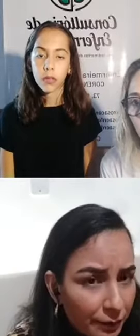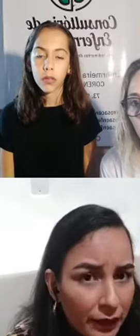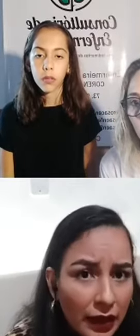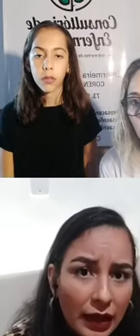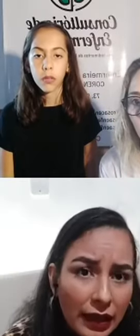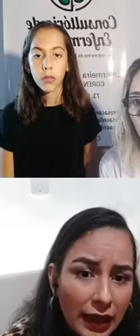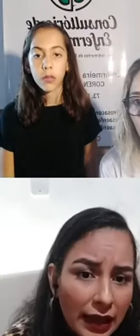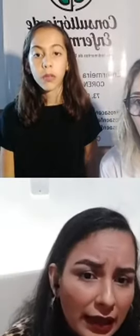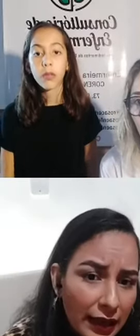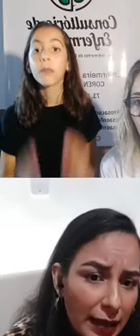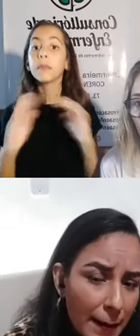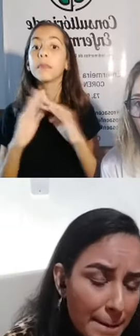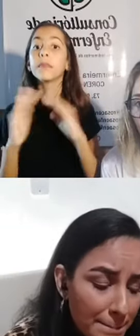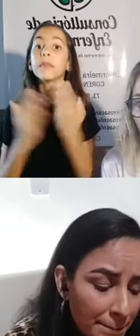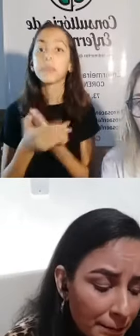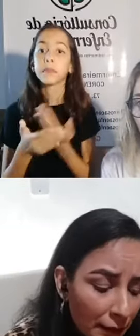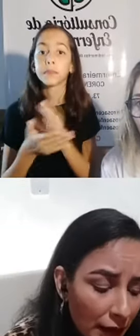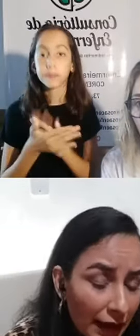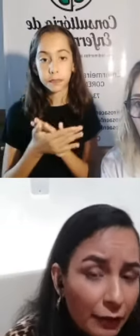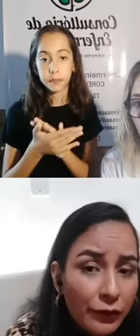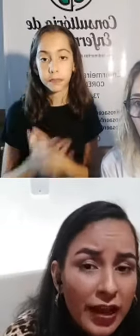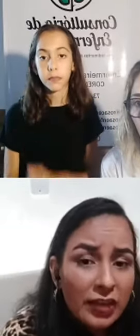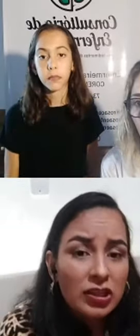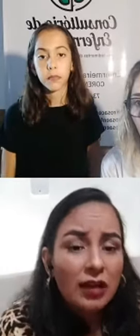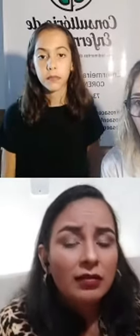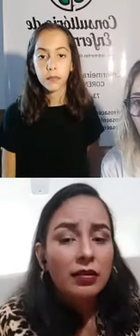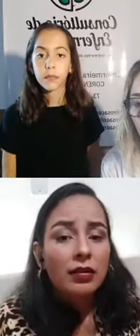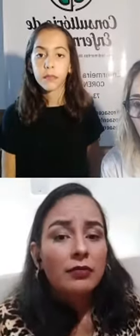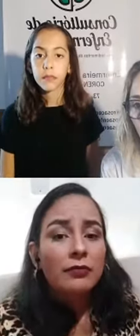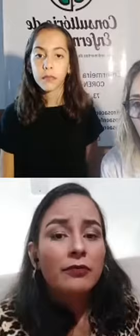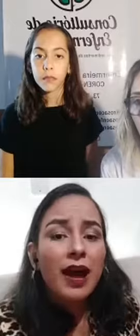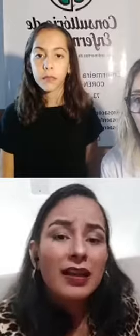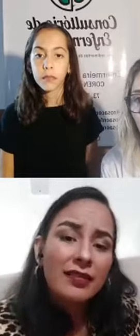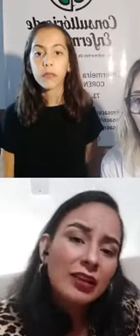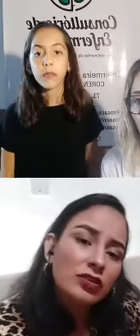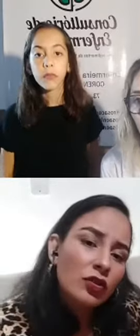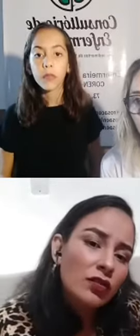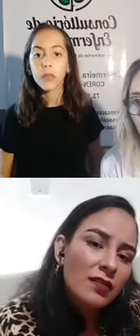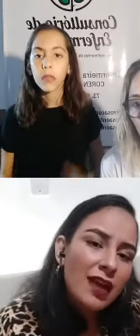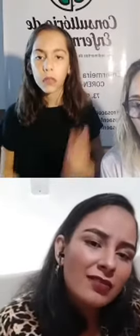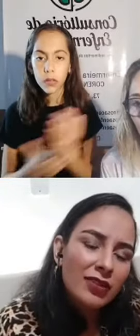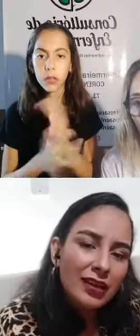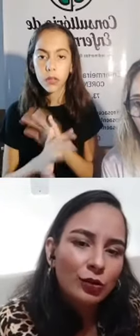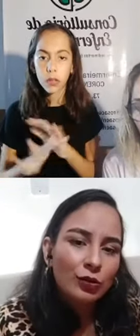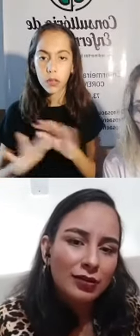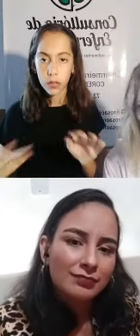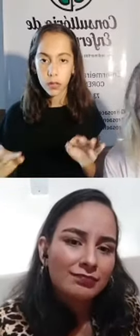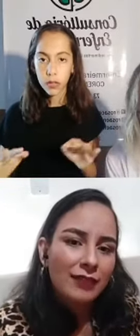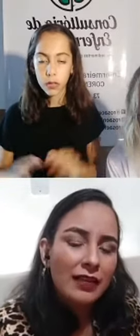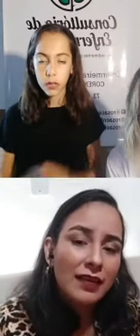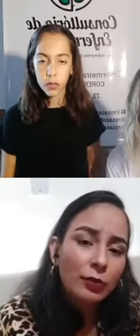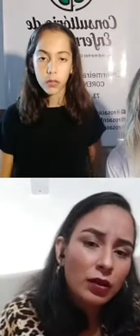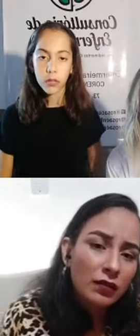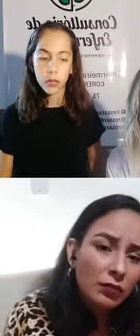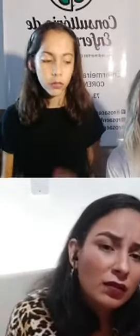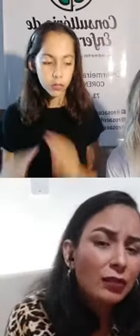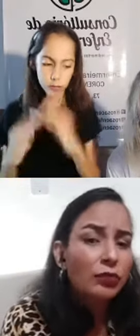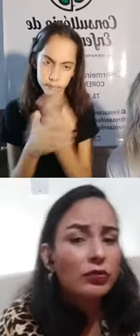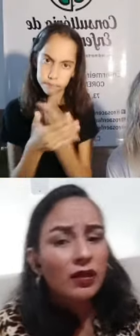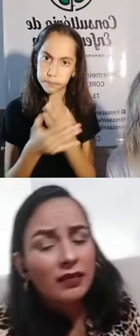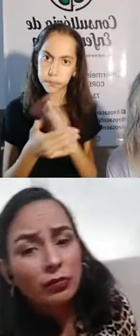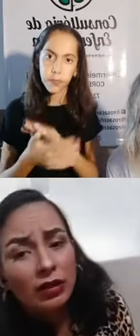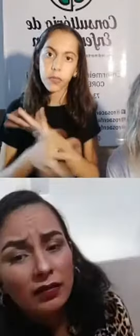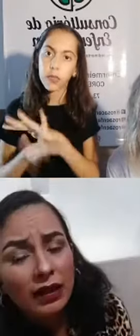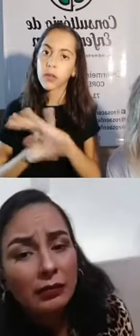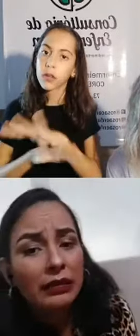escola ela fecha, várias questões sociais vêm à tona. A segurança dos alunos,